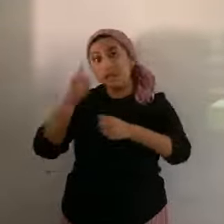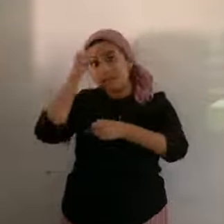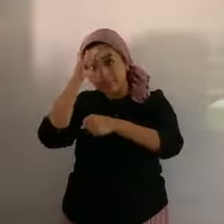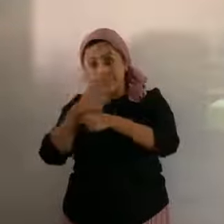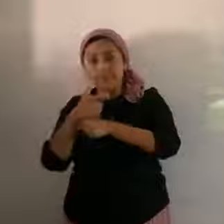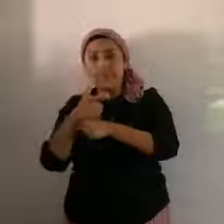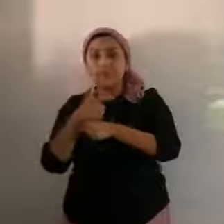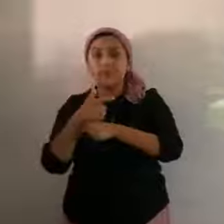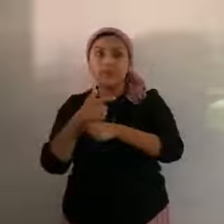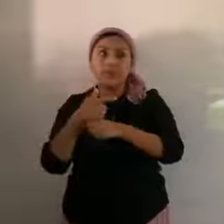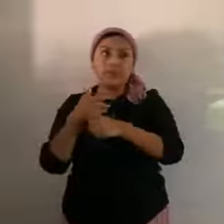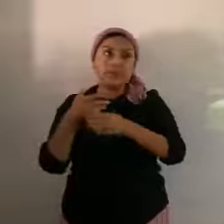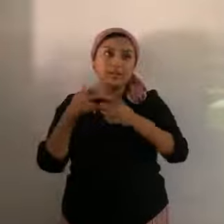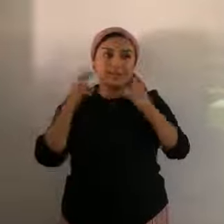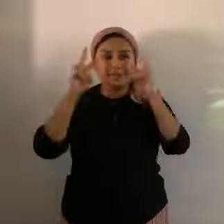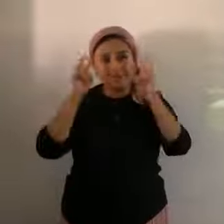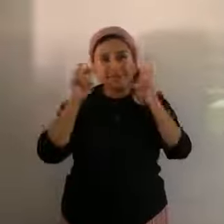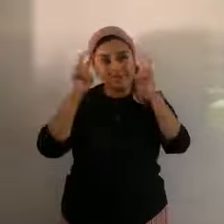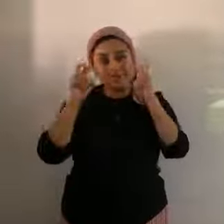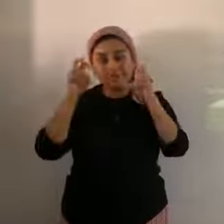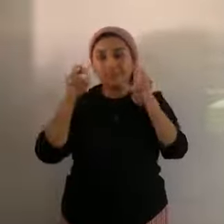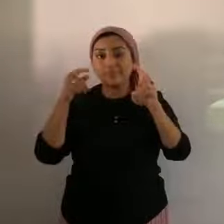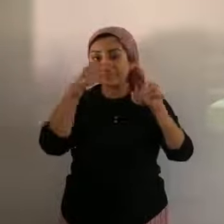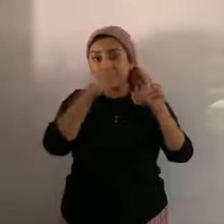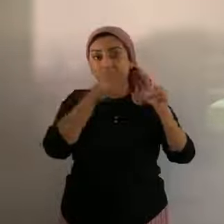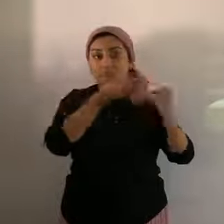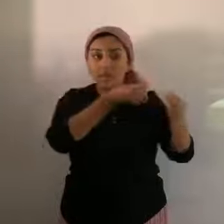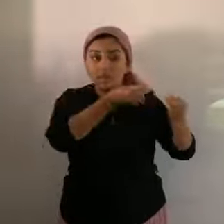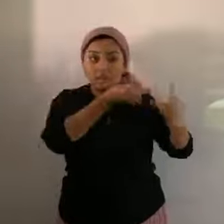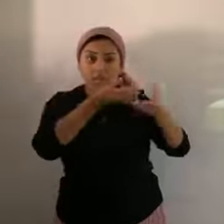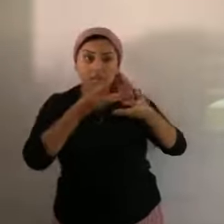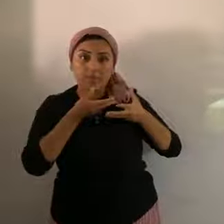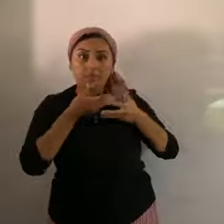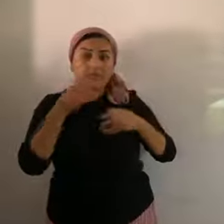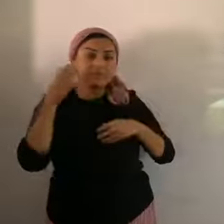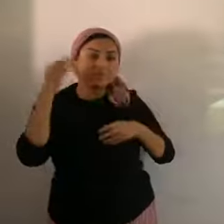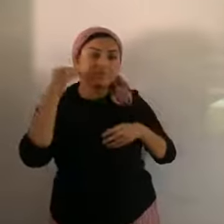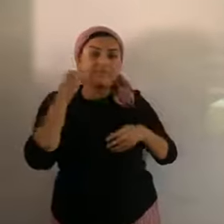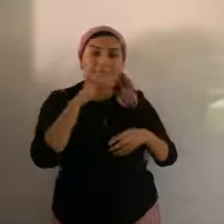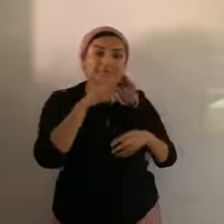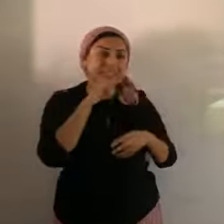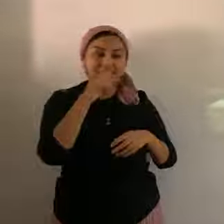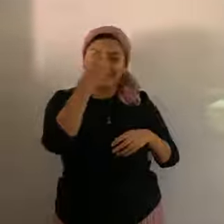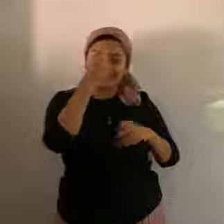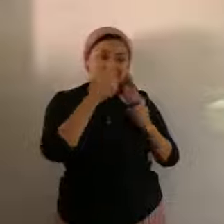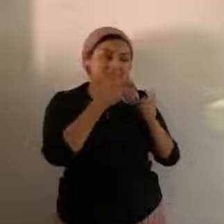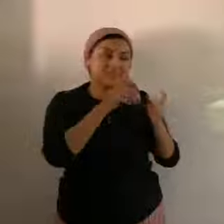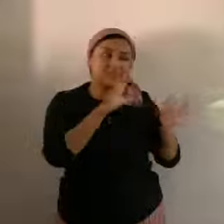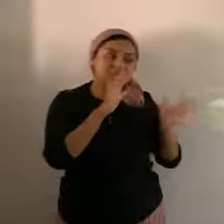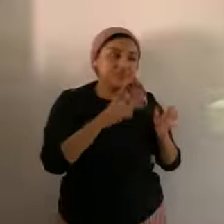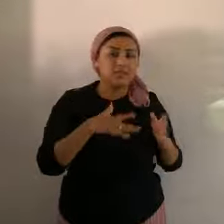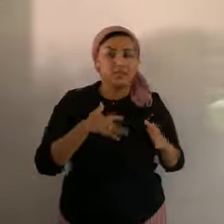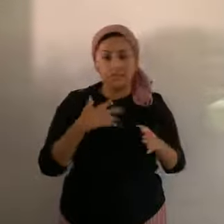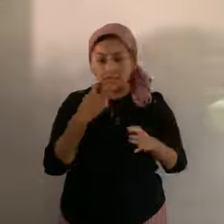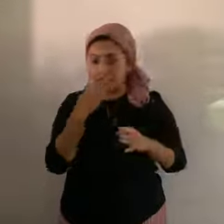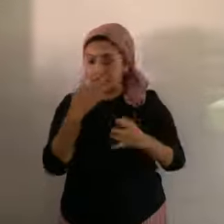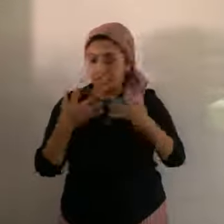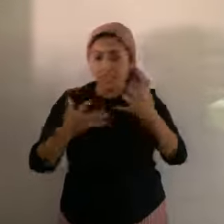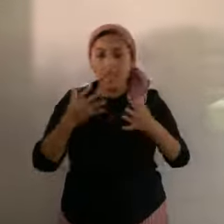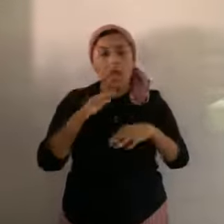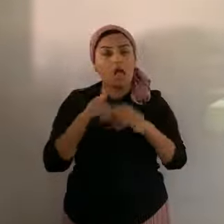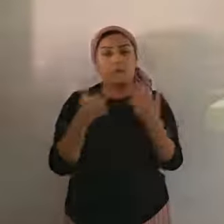está medio tibio, más que tibio, y entonces te dice, no creo que te conceda eso, y empiezan las dudas, ¿sí? Y entonces todo se